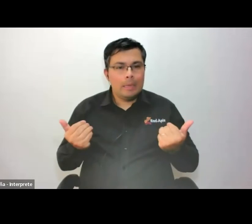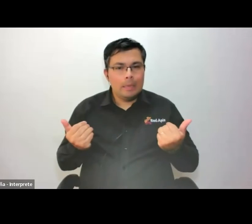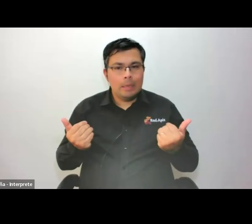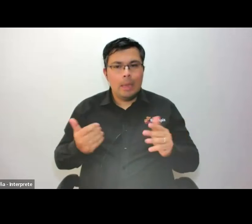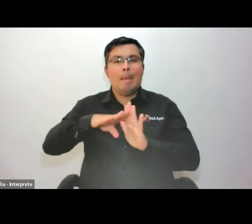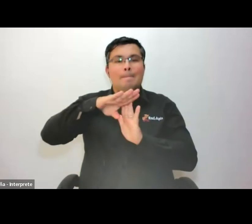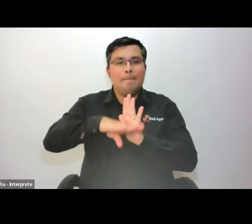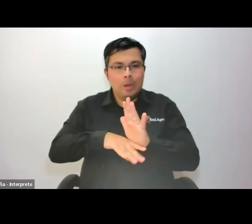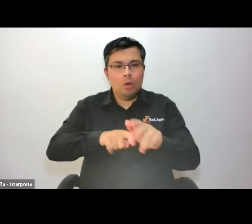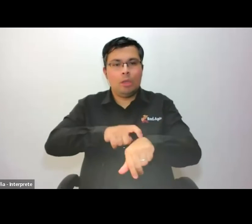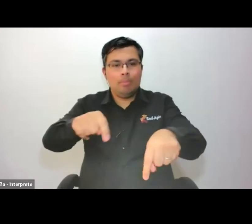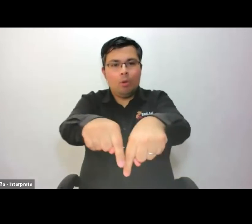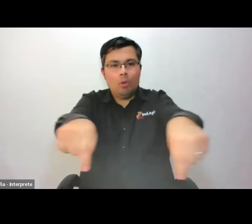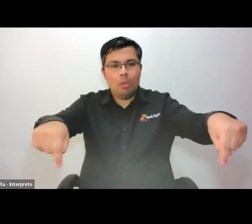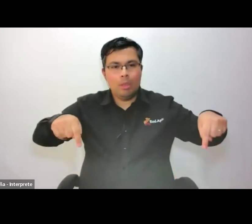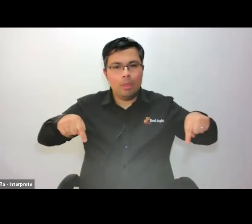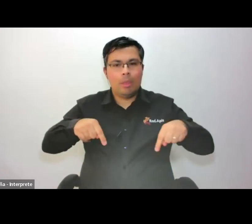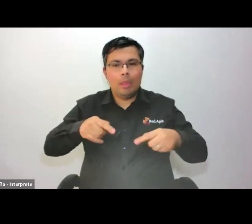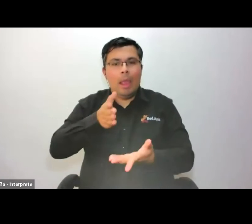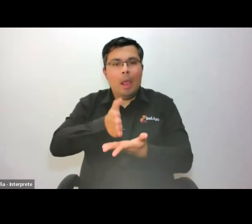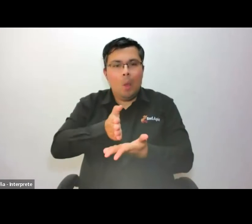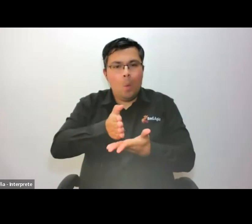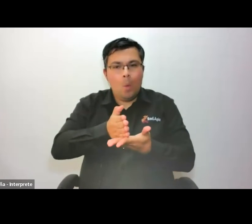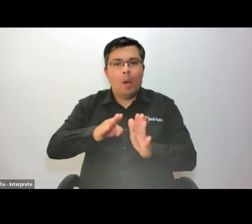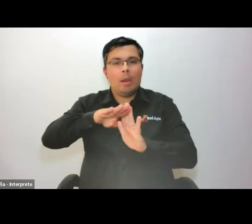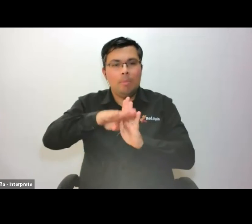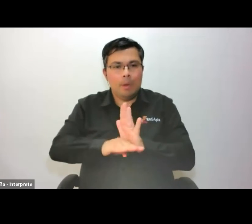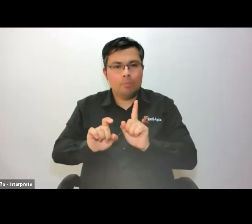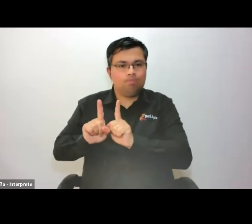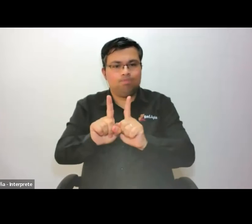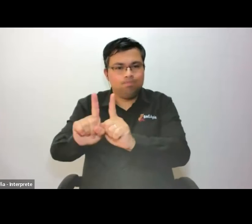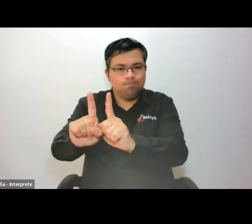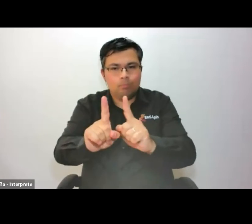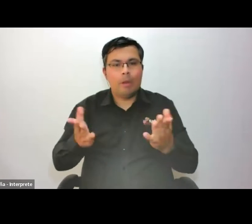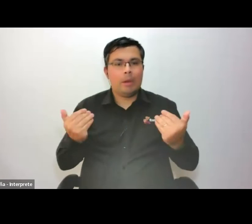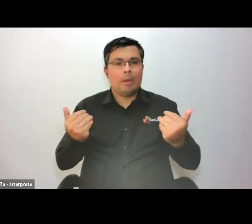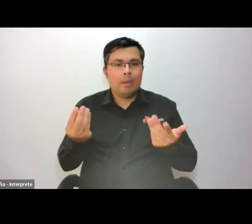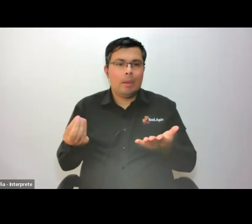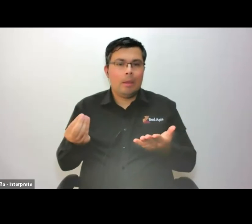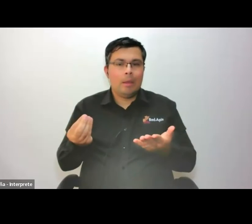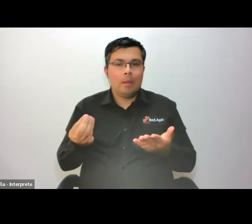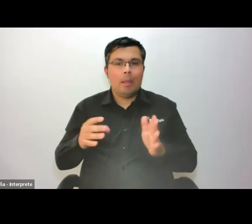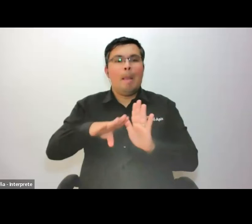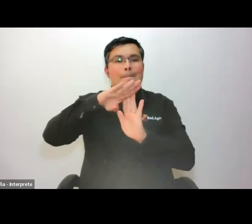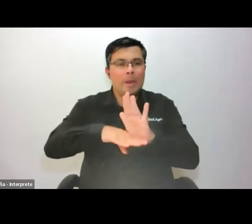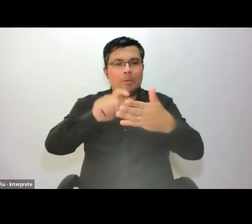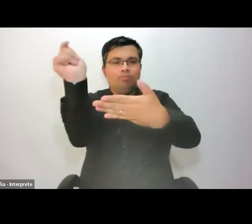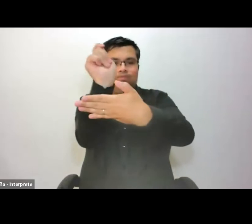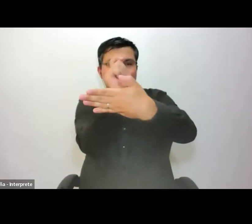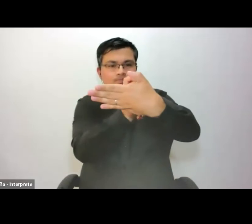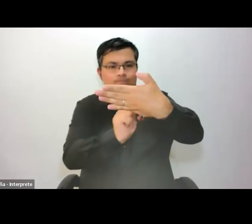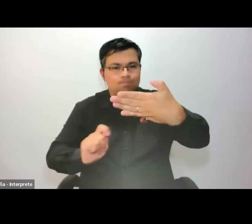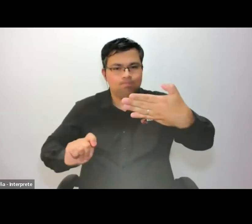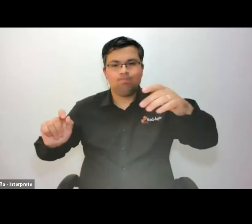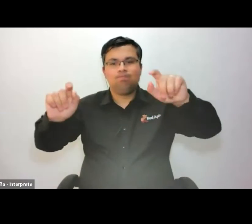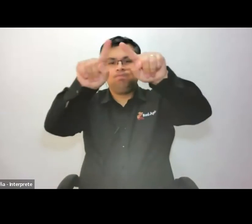y mayor tiempo de desplazamiento, que requiere de menos registro desde la pizarra o menos desafío académico puro,